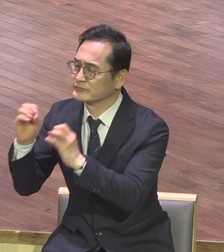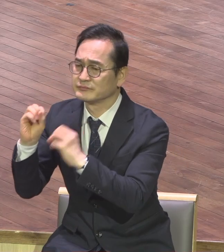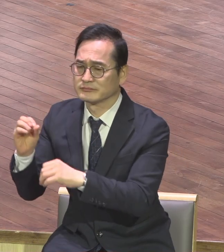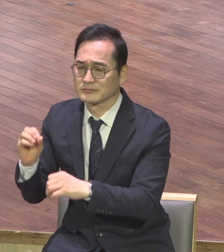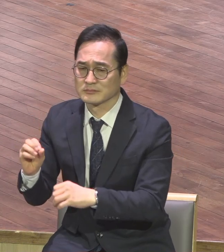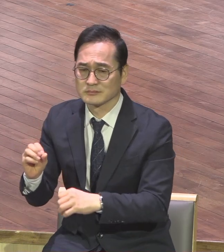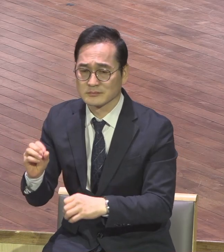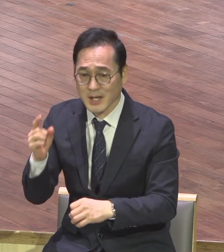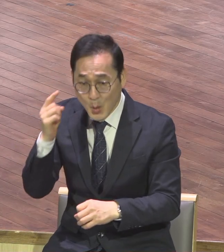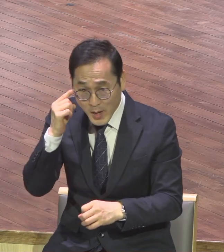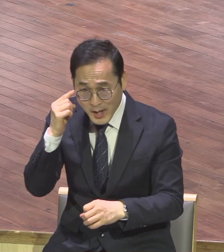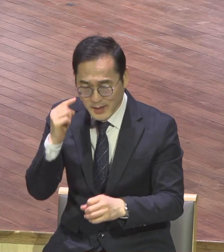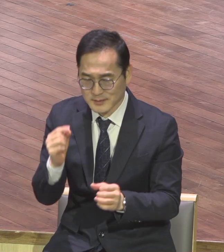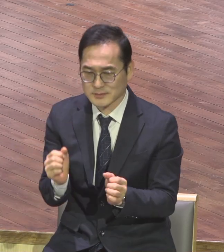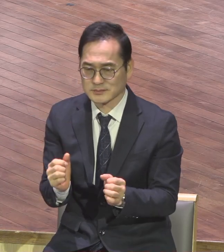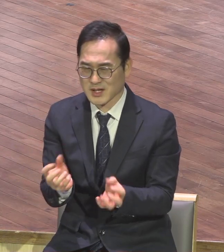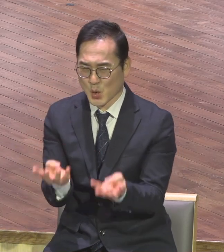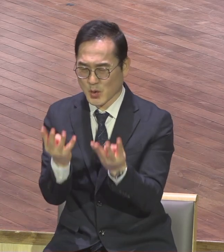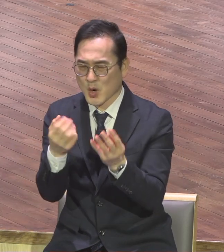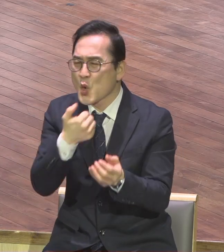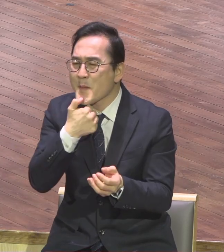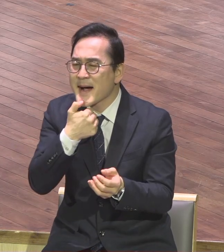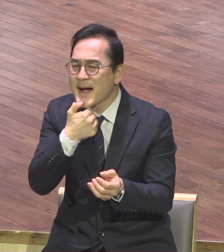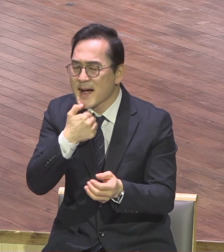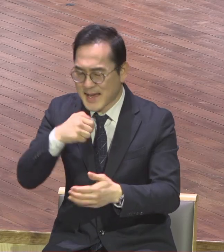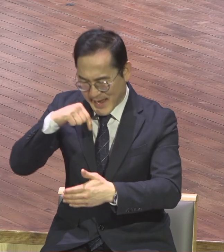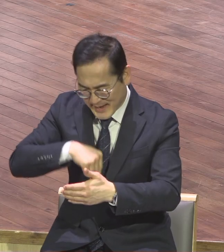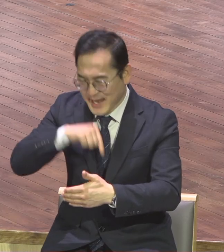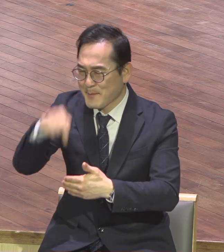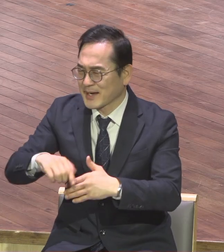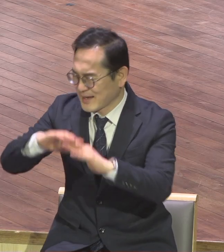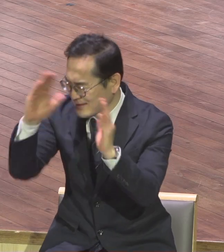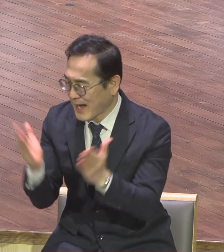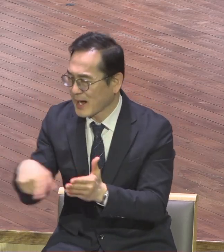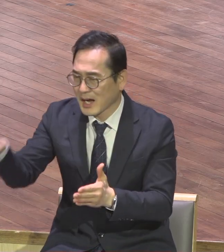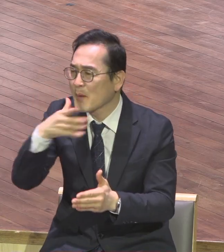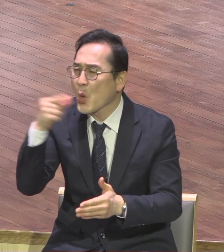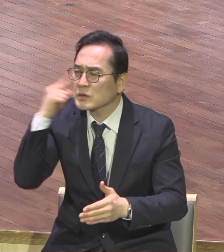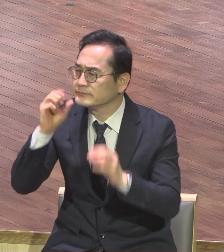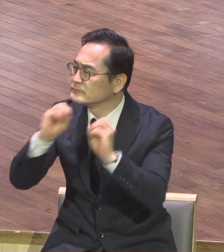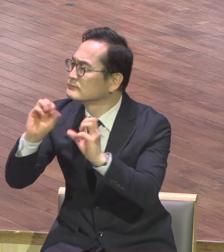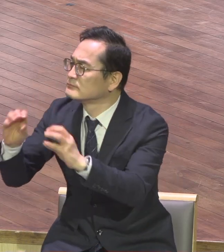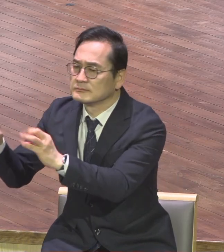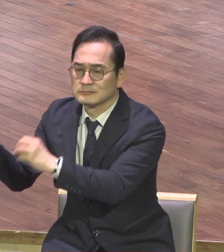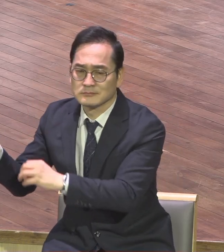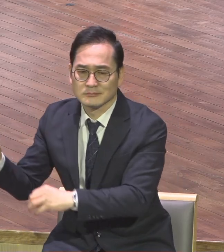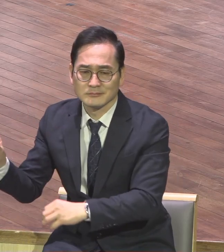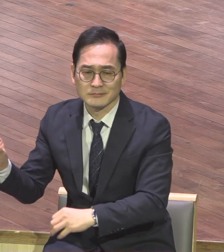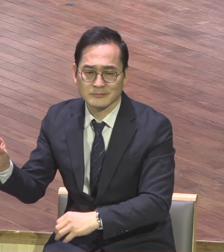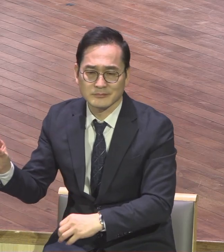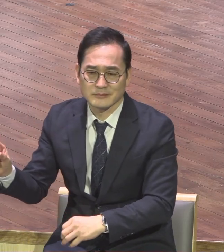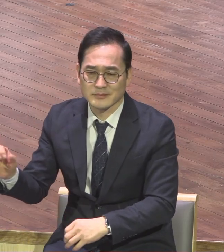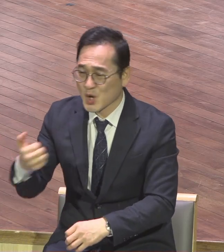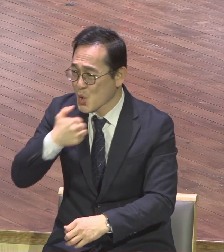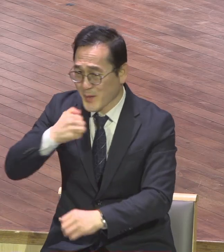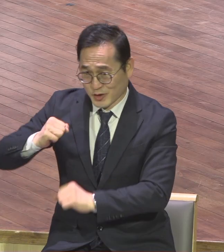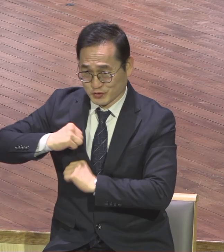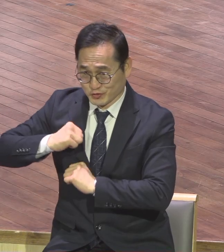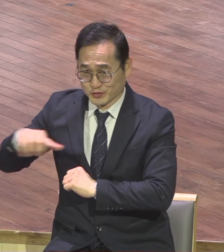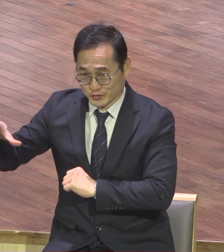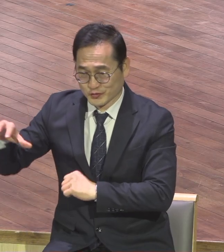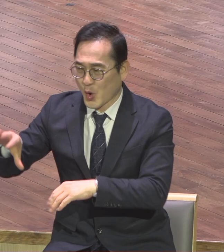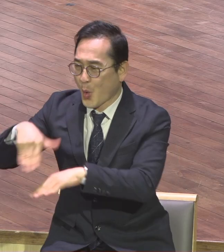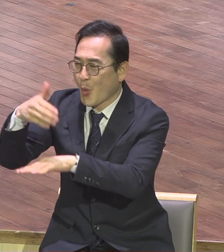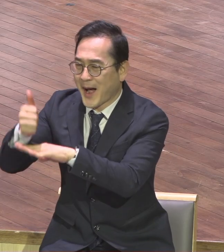로마 시대 안과 밖에 모든 사람에게 지금 나타났다라고 말하고 있습니다. 이 로마 시대는 이